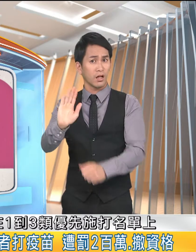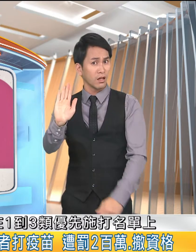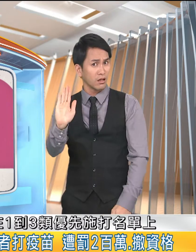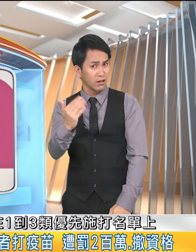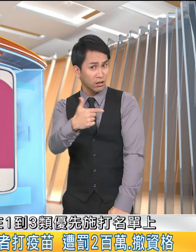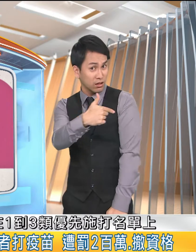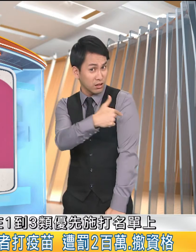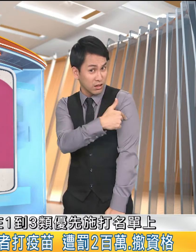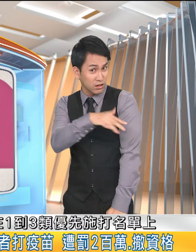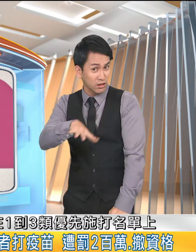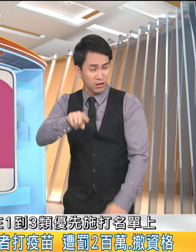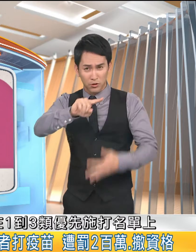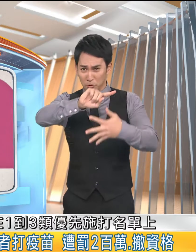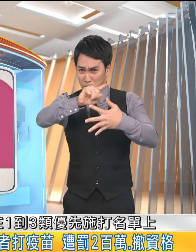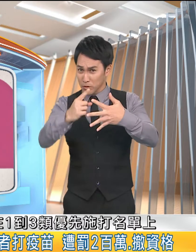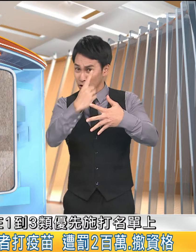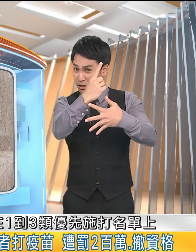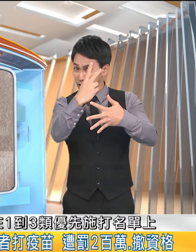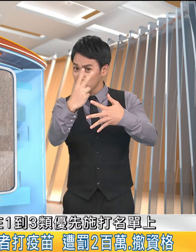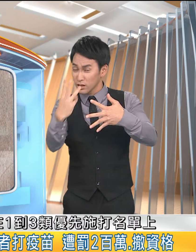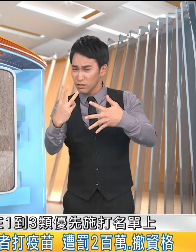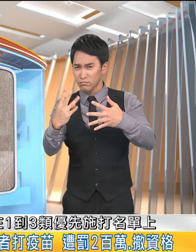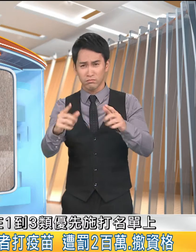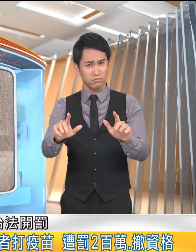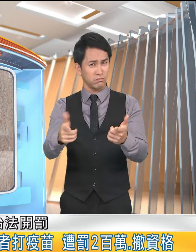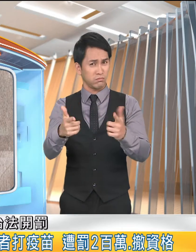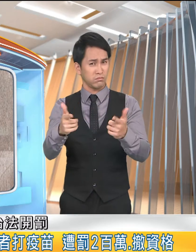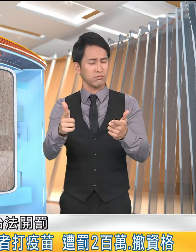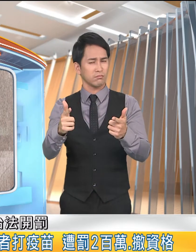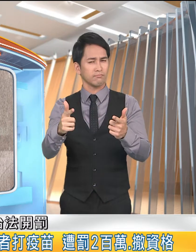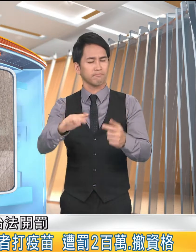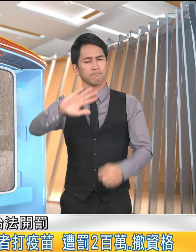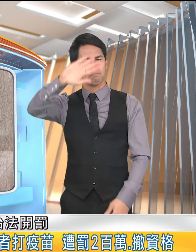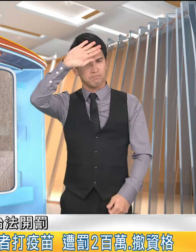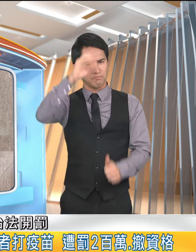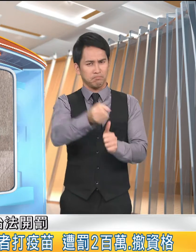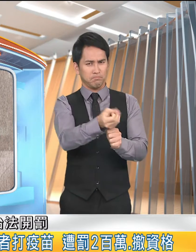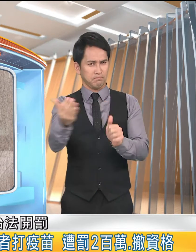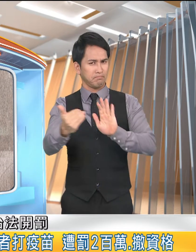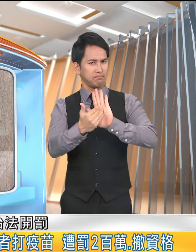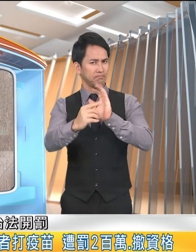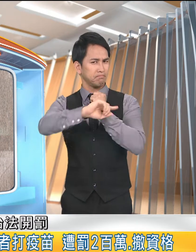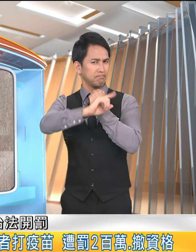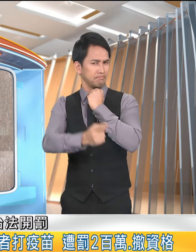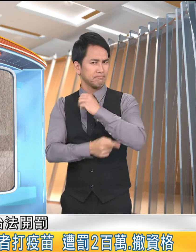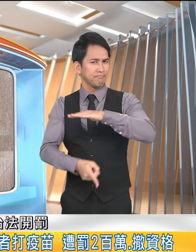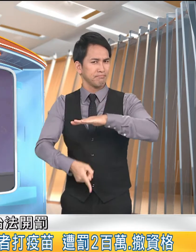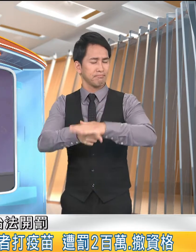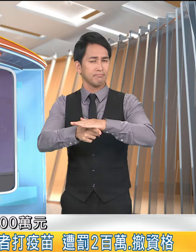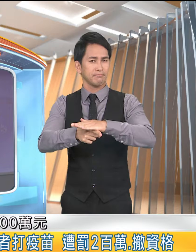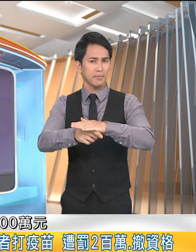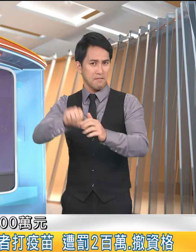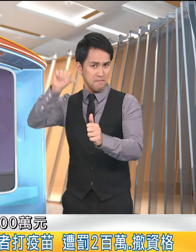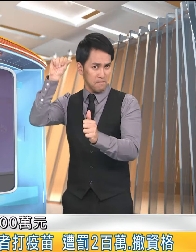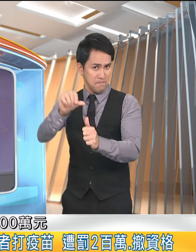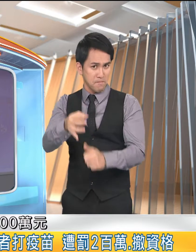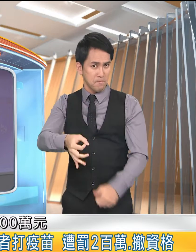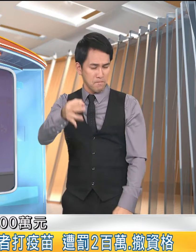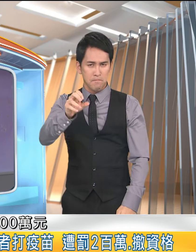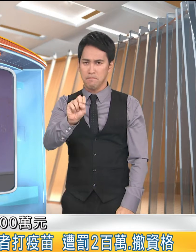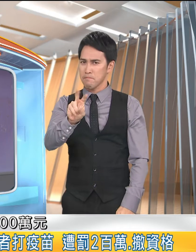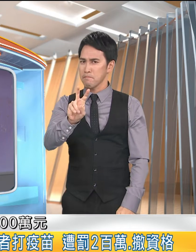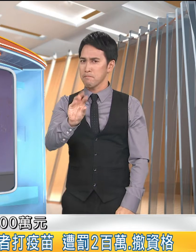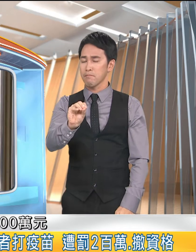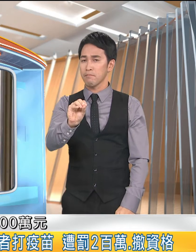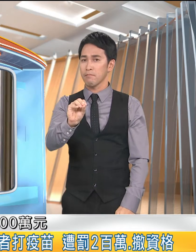在一到三类优先施打的名单上，以违反传染病防治法开罚，将处以最